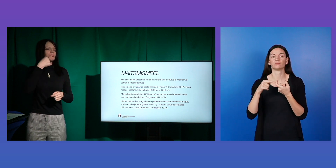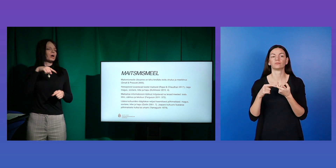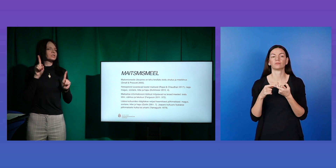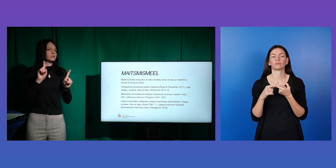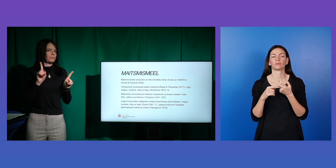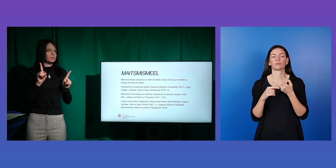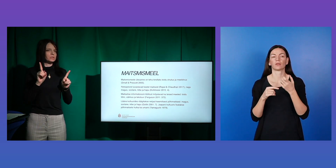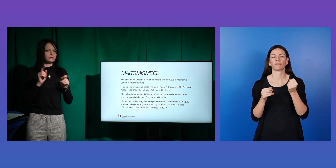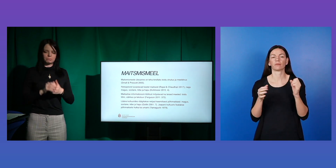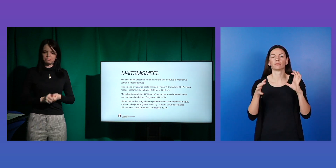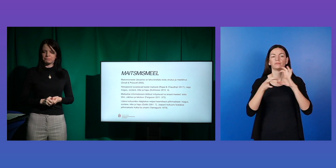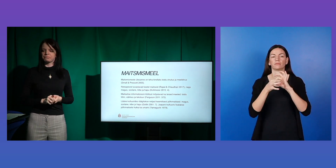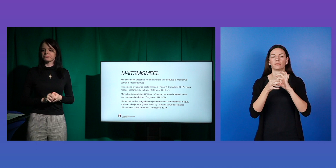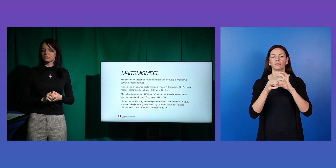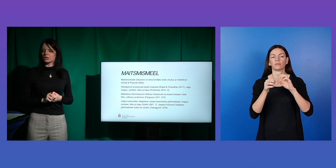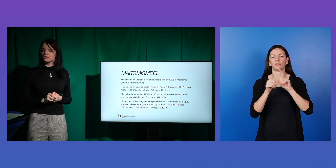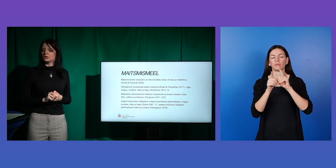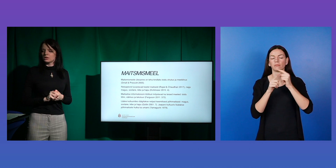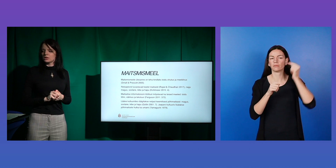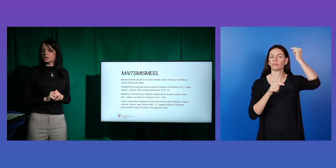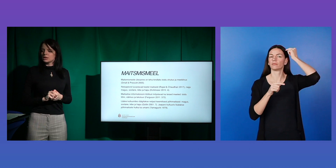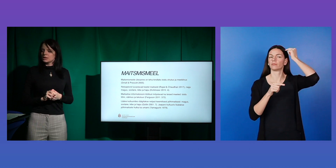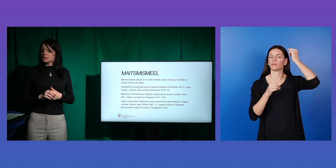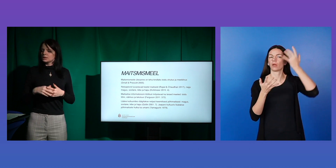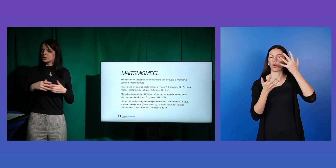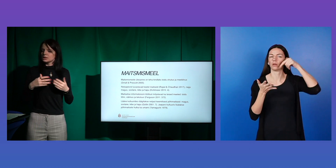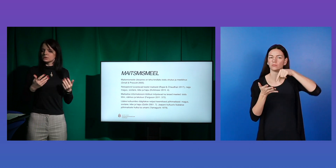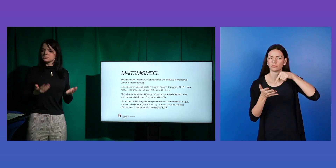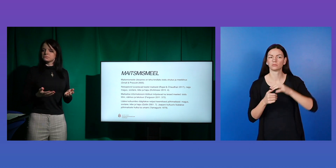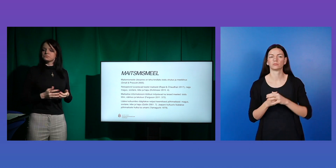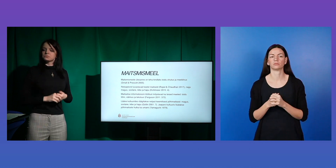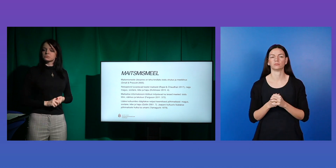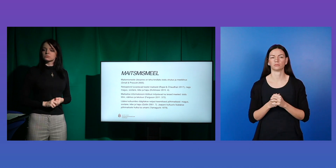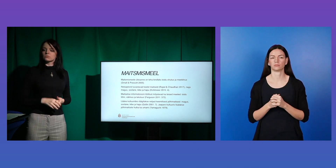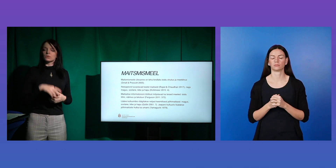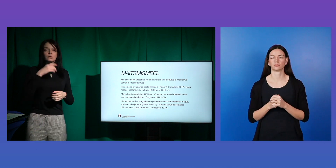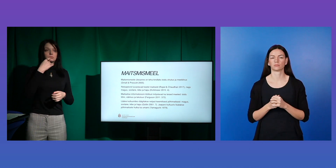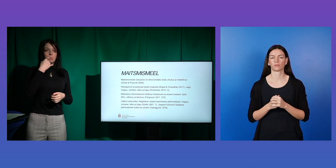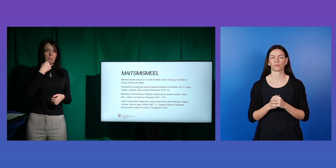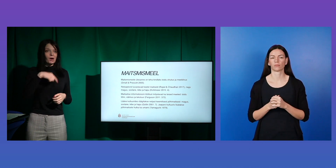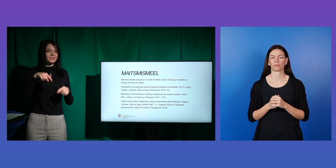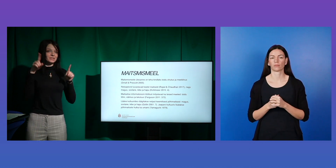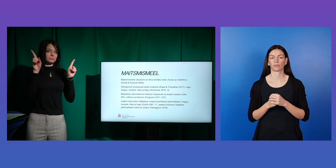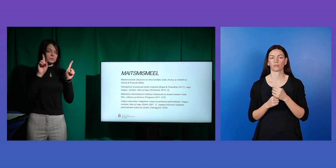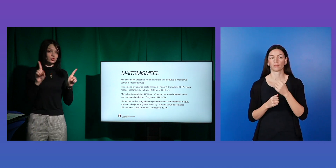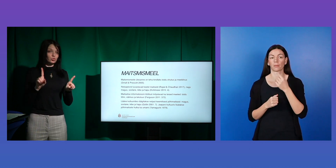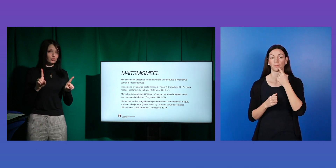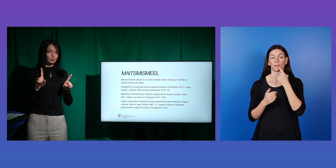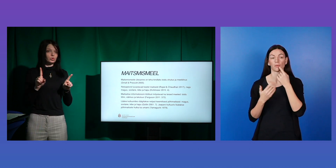Keele peal on retseptorid ja need saavad siis aru erinevatest maitsetest.